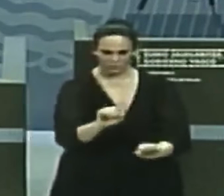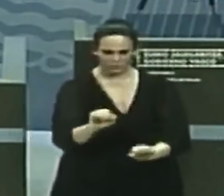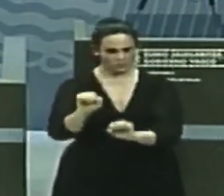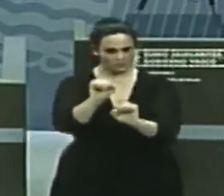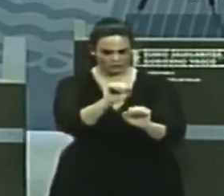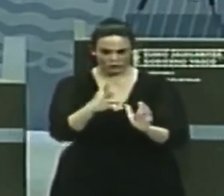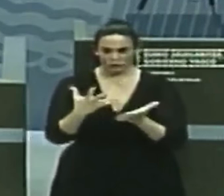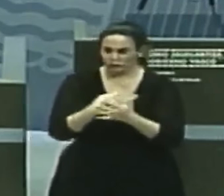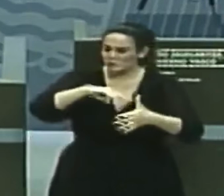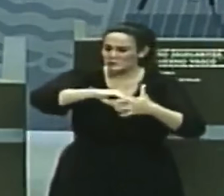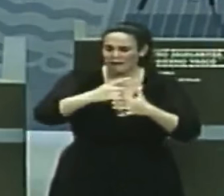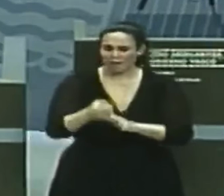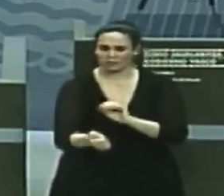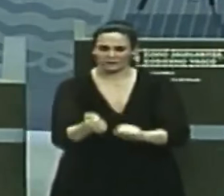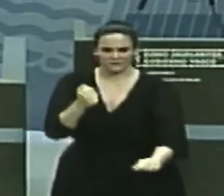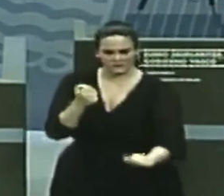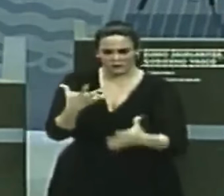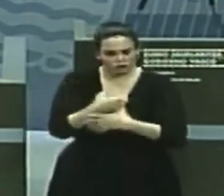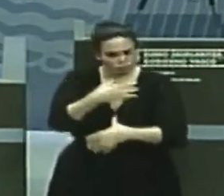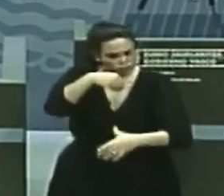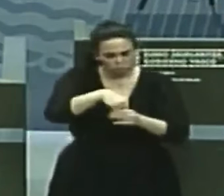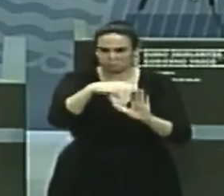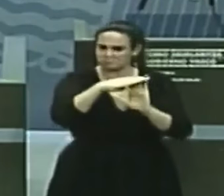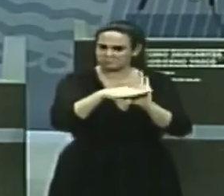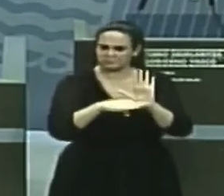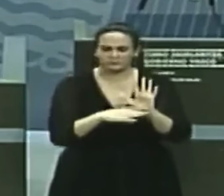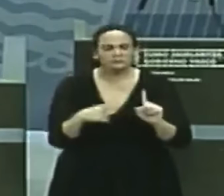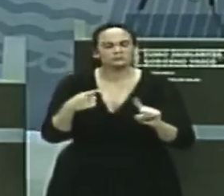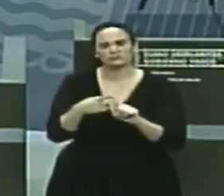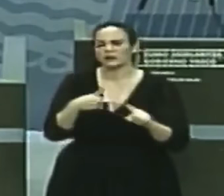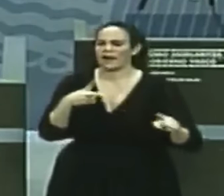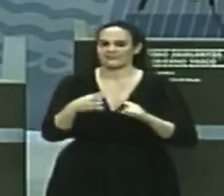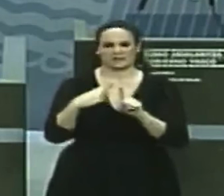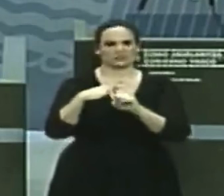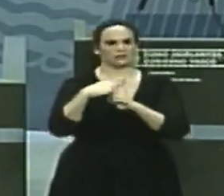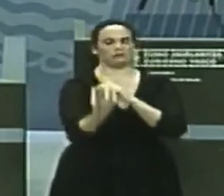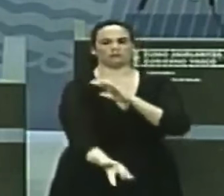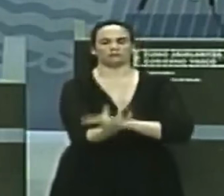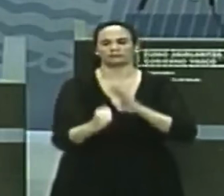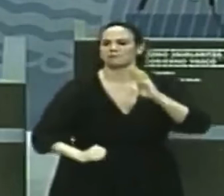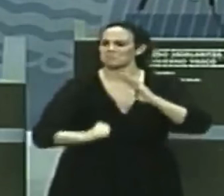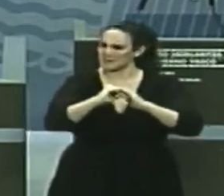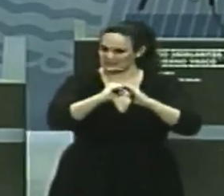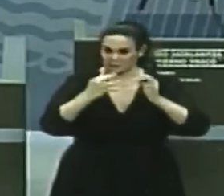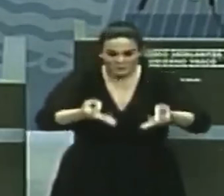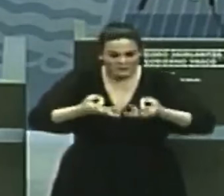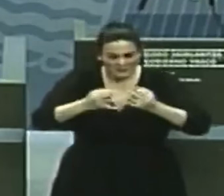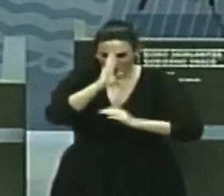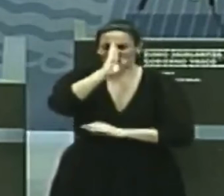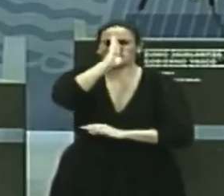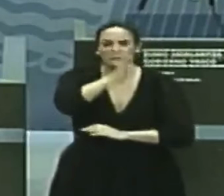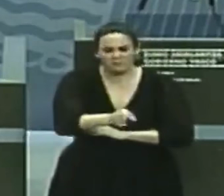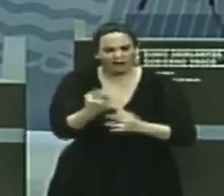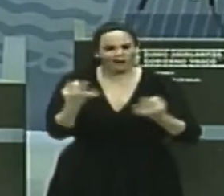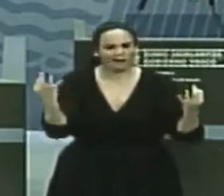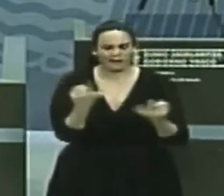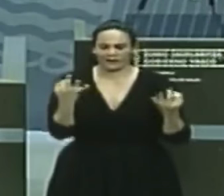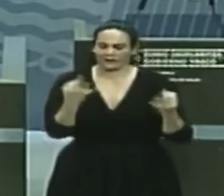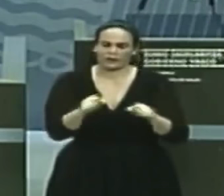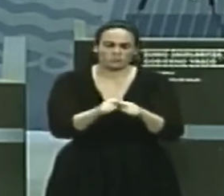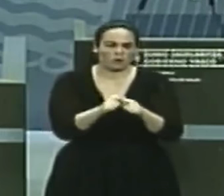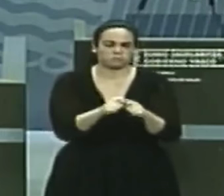contingencia ni para evitar y van encaminadas a evitar esta situación de pico máximo y siempre destinadas a que pudiéramos hacer frente a